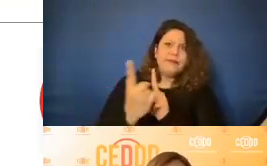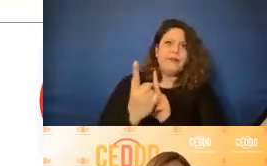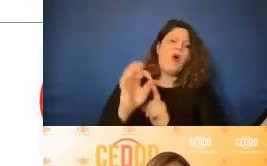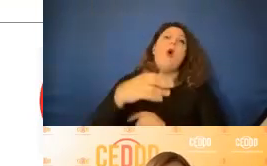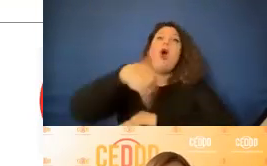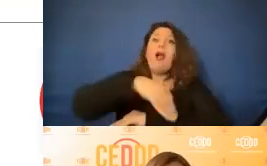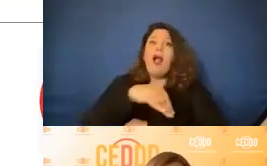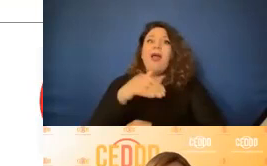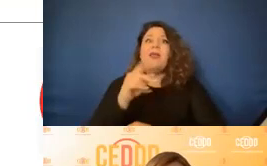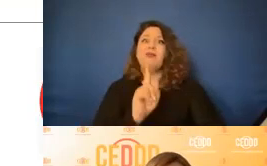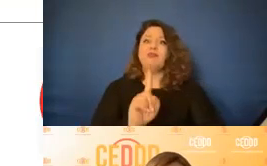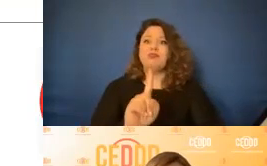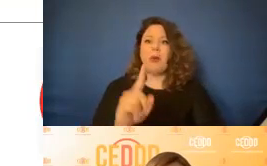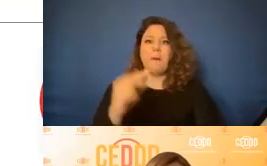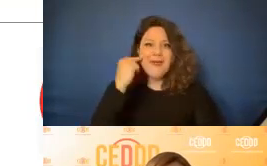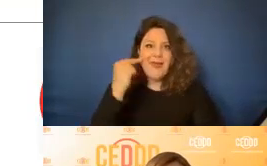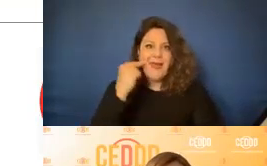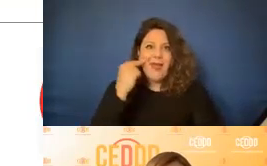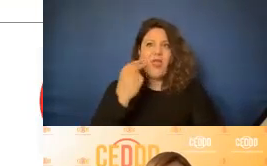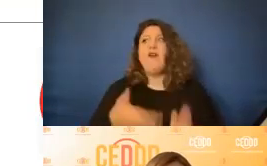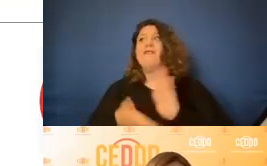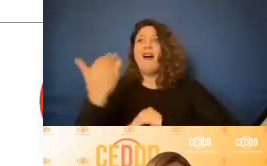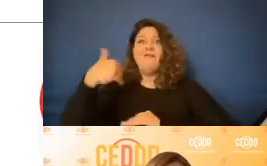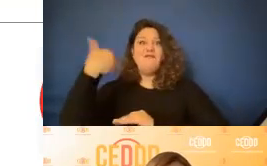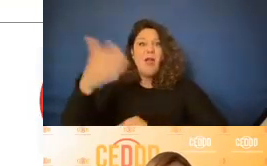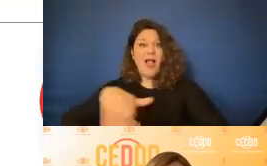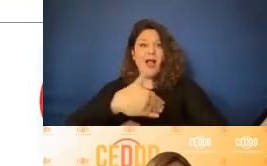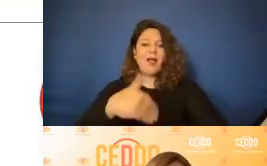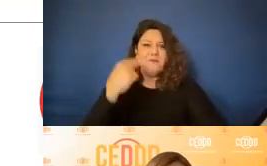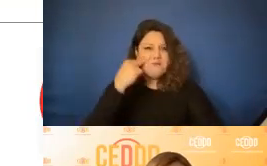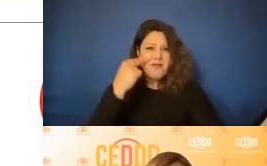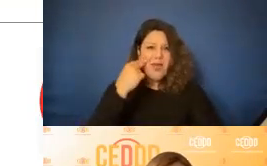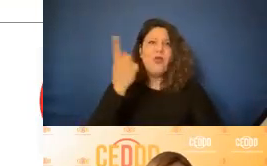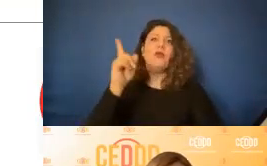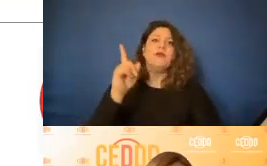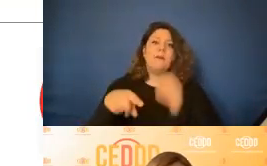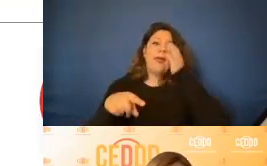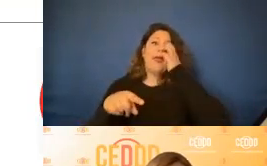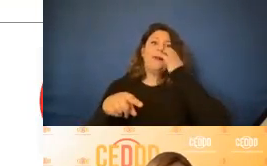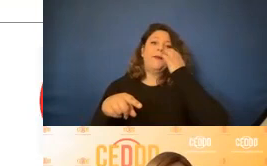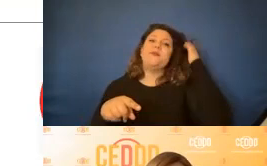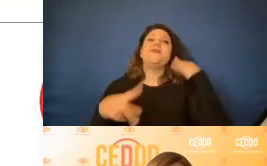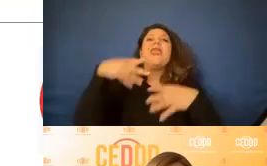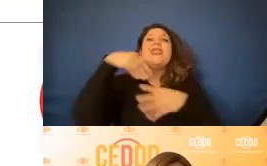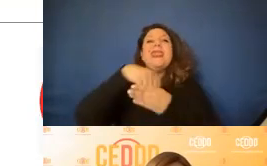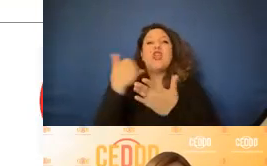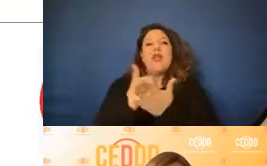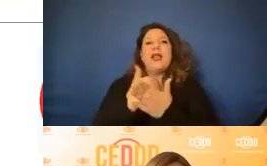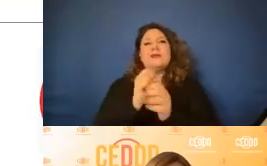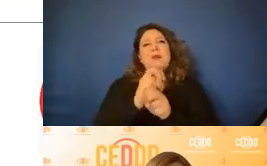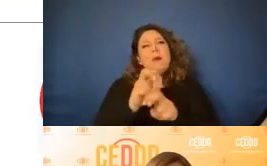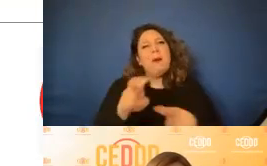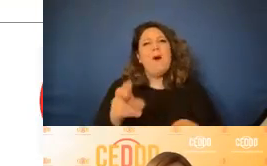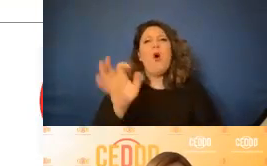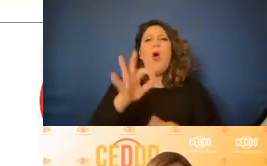calle, tiene miedo de salir, descenso del rendimiento en el aula también, bloqueos emocionales,